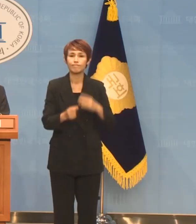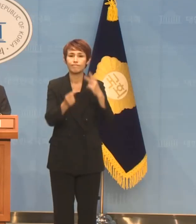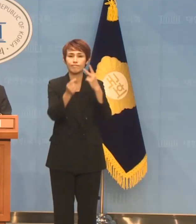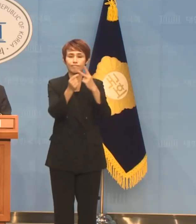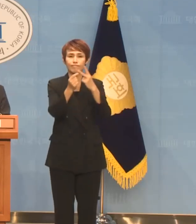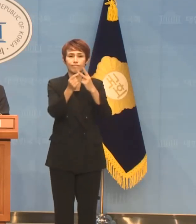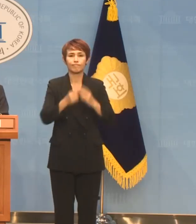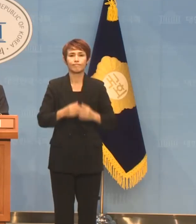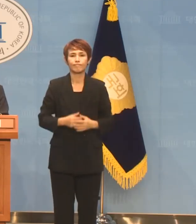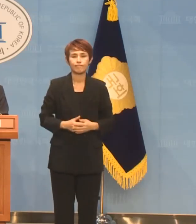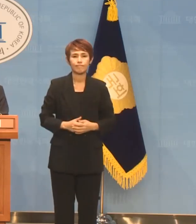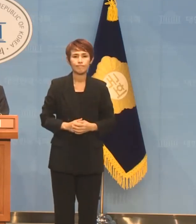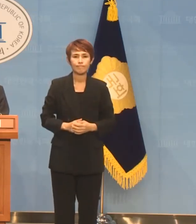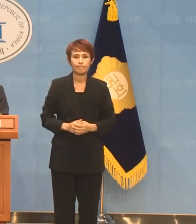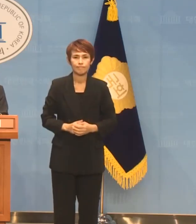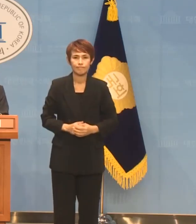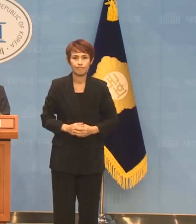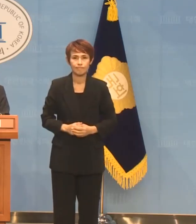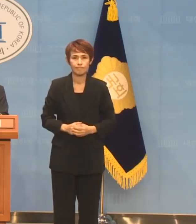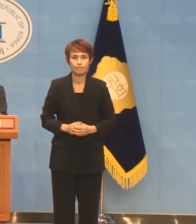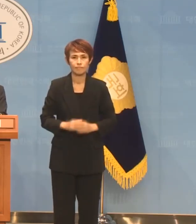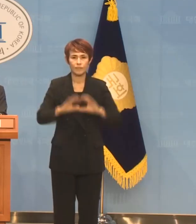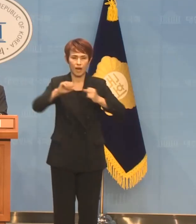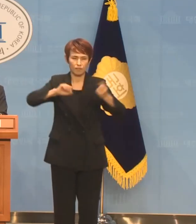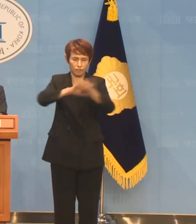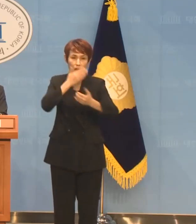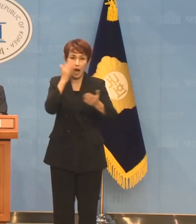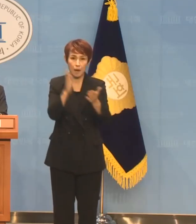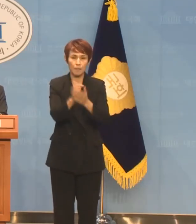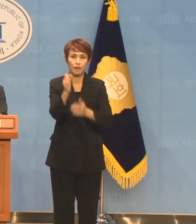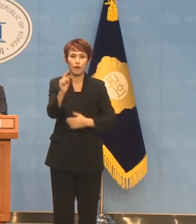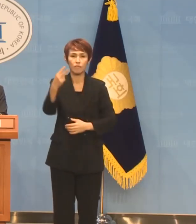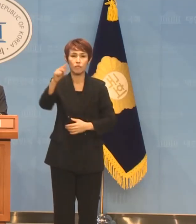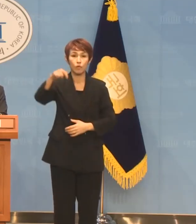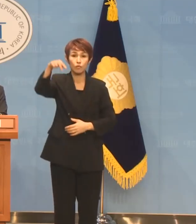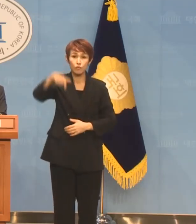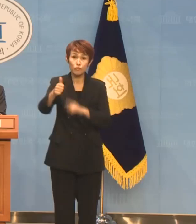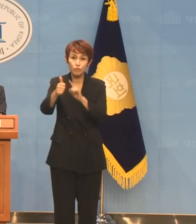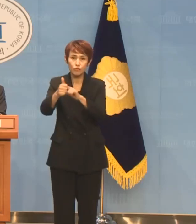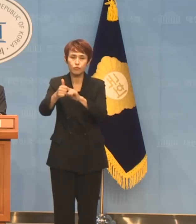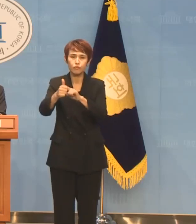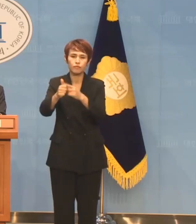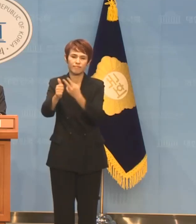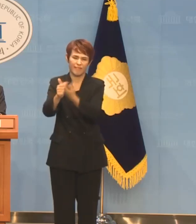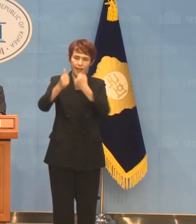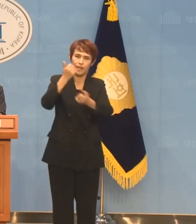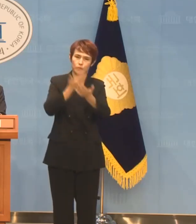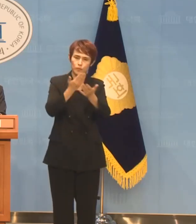브리핑 드리겠습니다. 내란 공범 한덕수 총리를 탄핵하십시오.